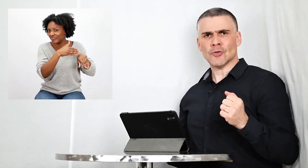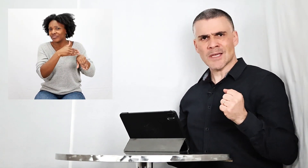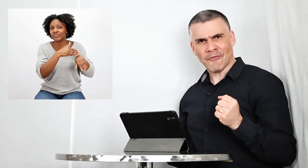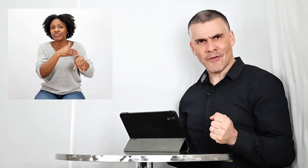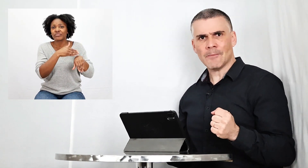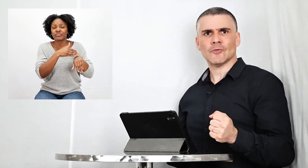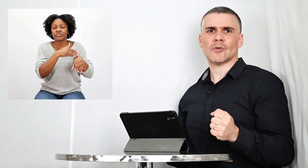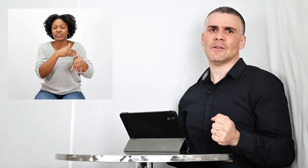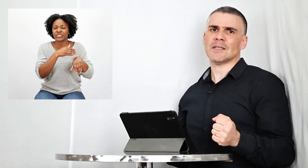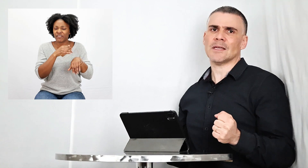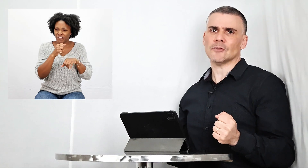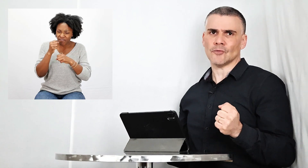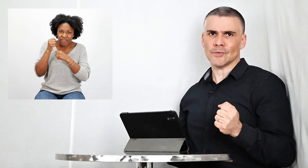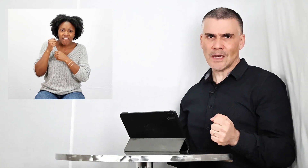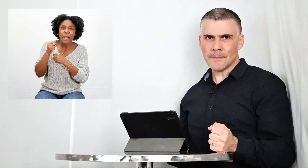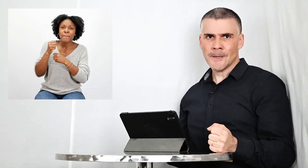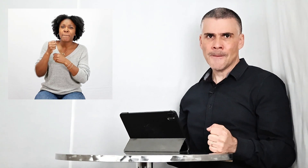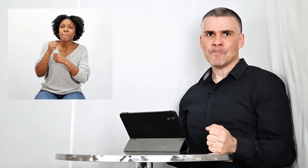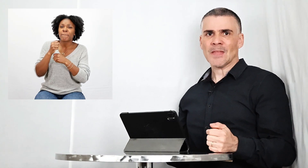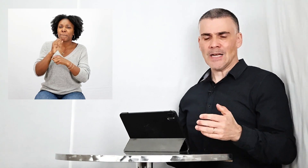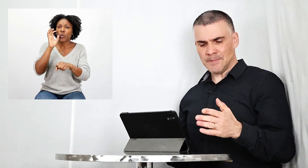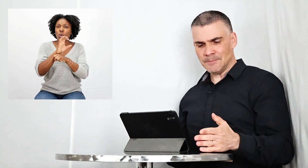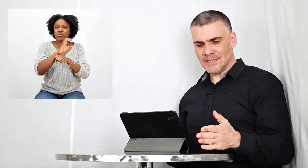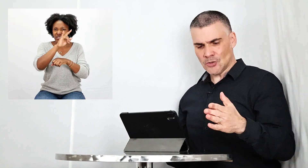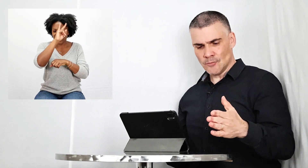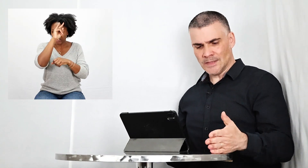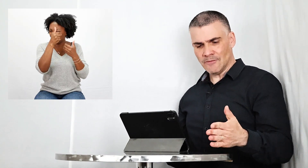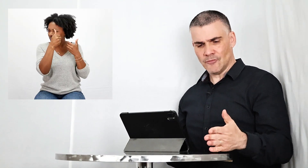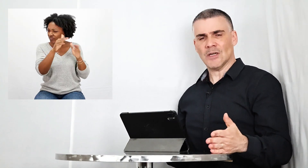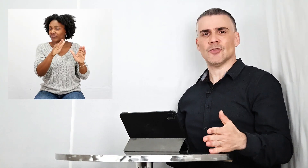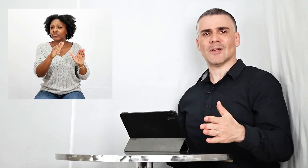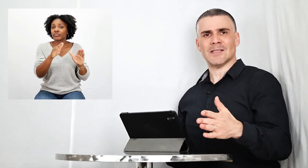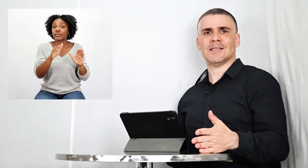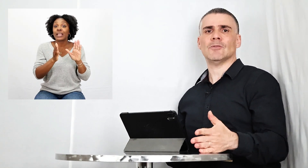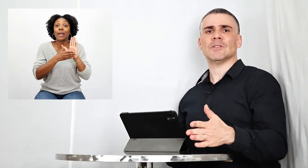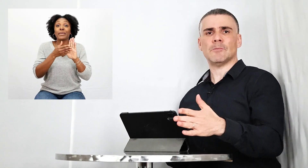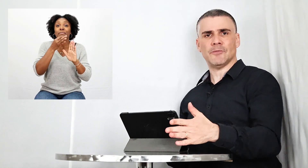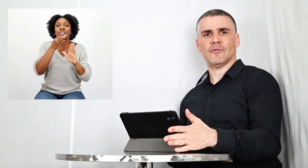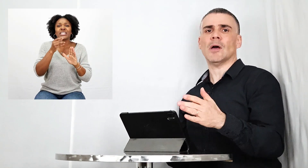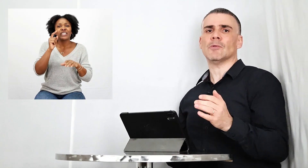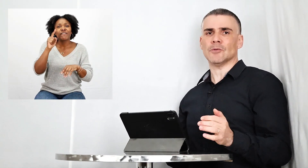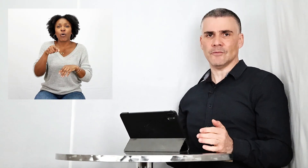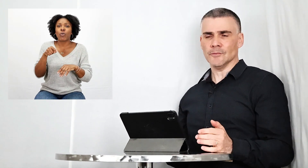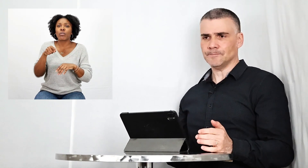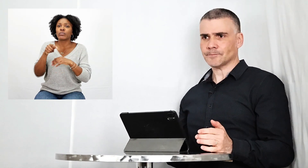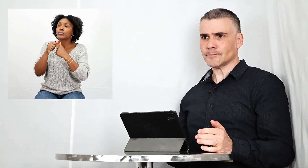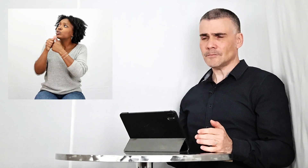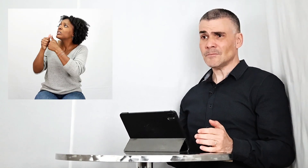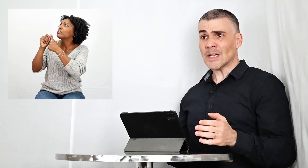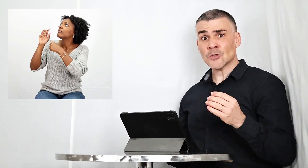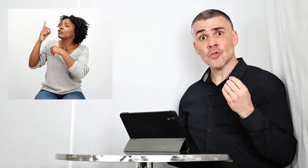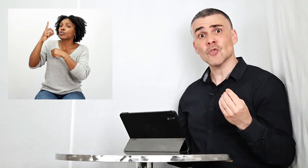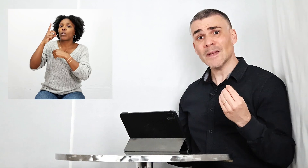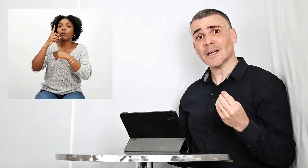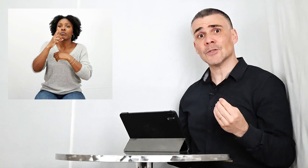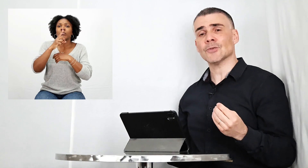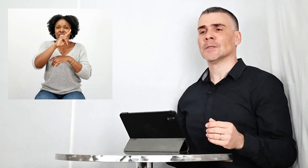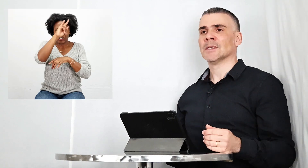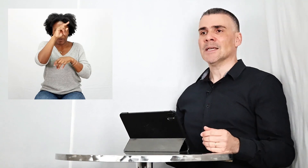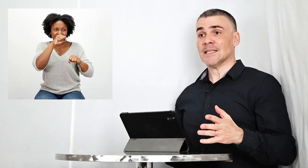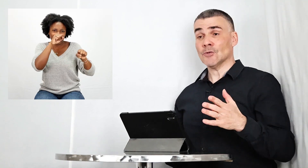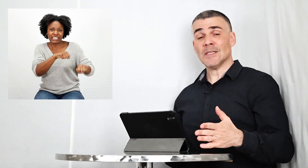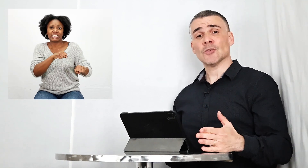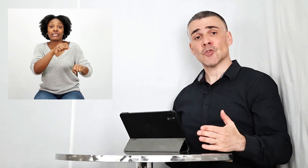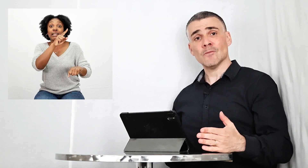Tu dois tenir ferme contre l'adversaire de ton âme. La Bible dit soumettez-vous à Dieu, résistez au diable, il fuira loin de vous. Se soumettre à